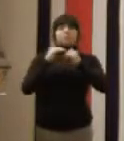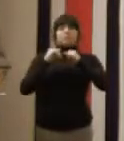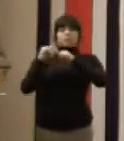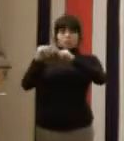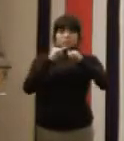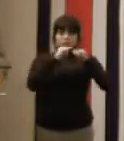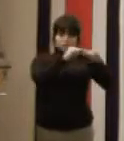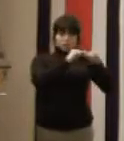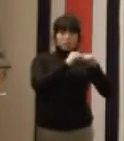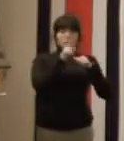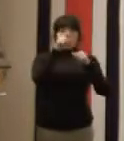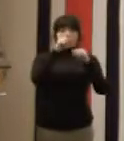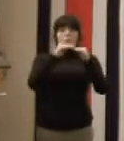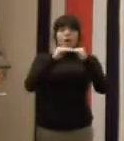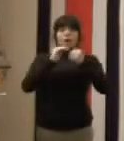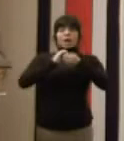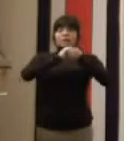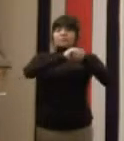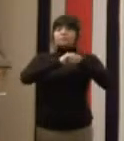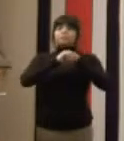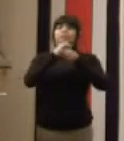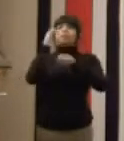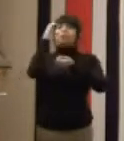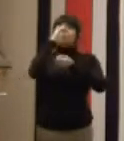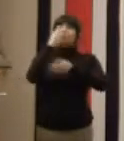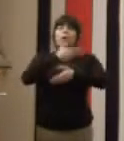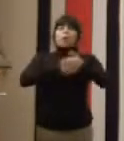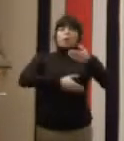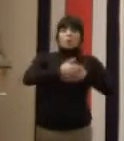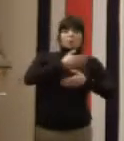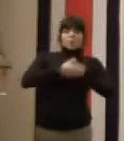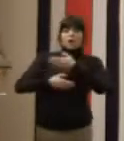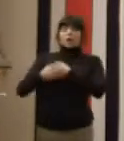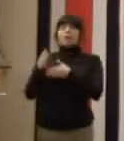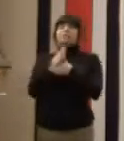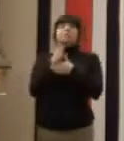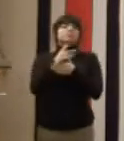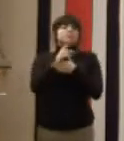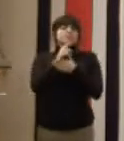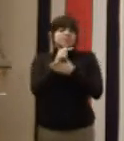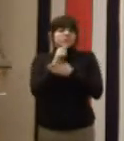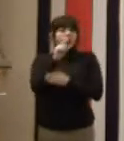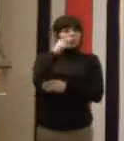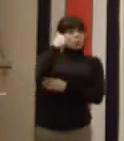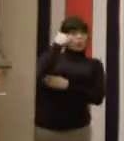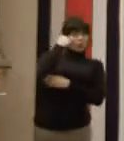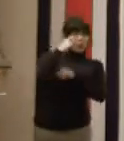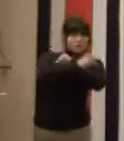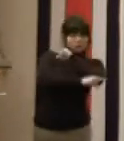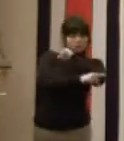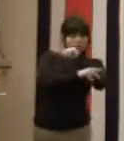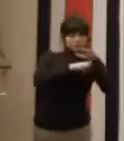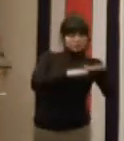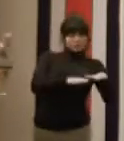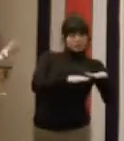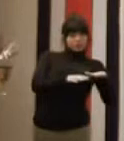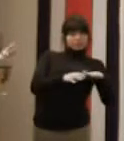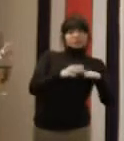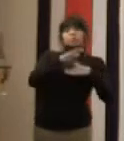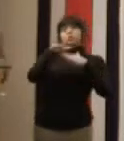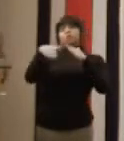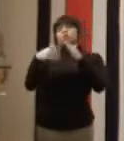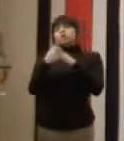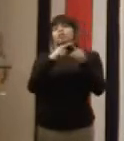horizontal, una alianza de cooperación entre el gobierno de la República, todas